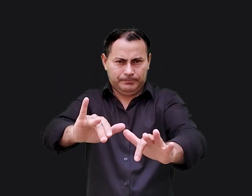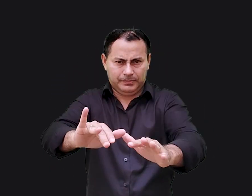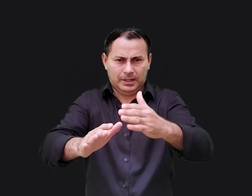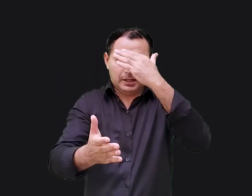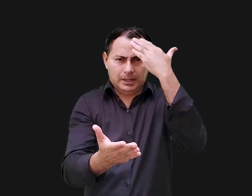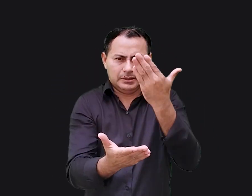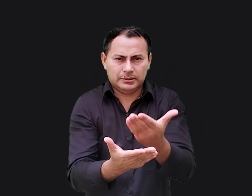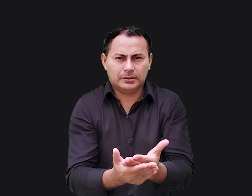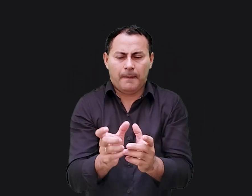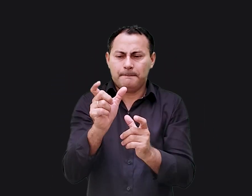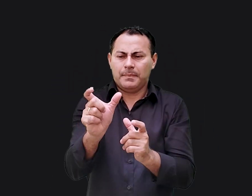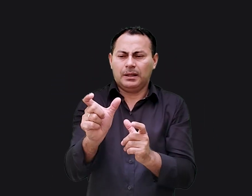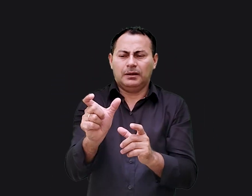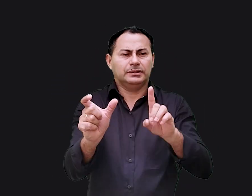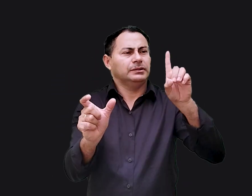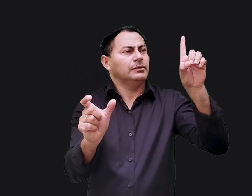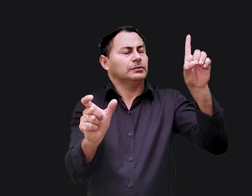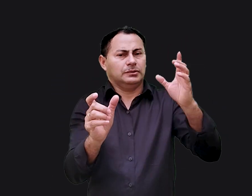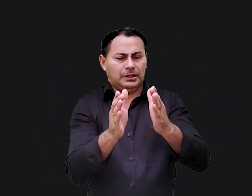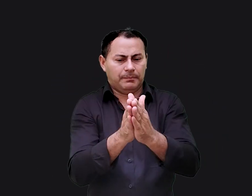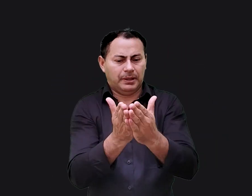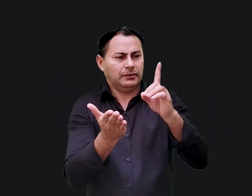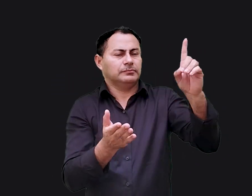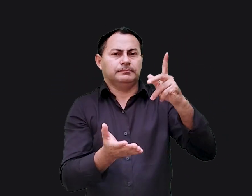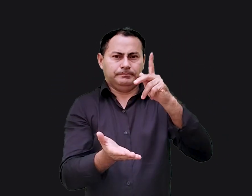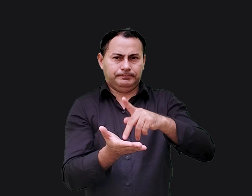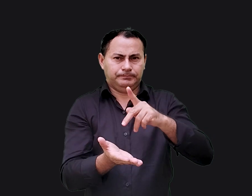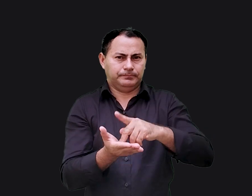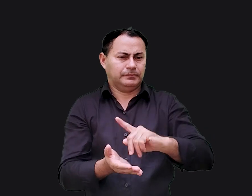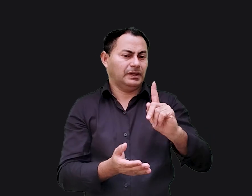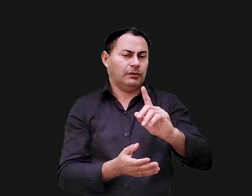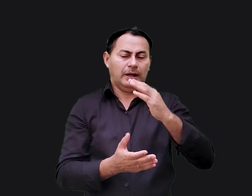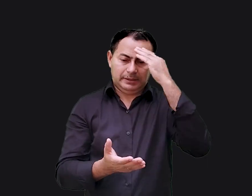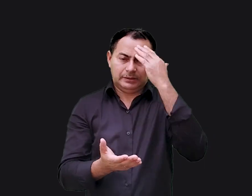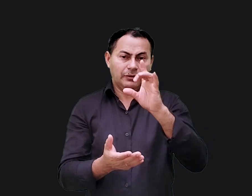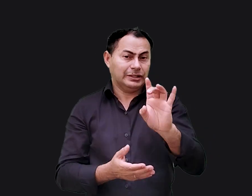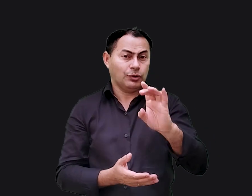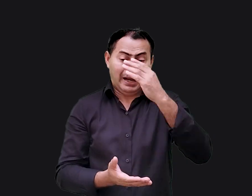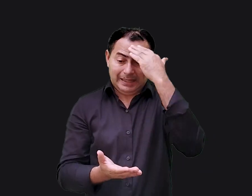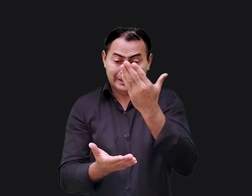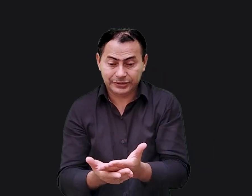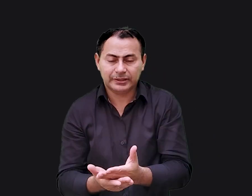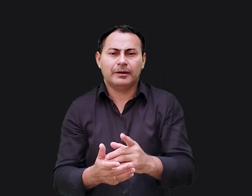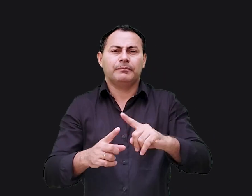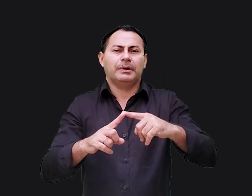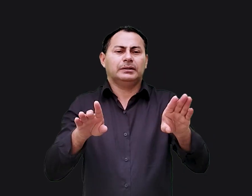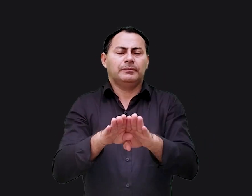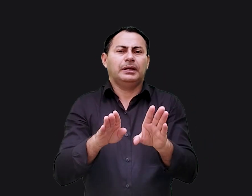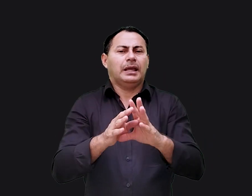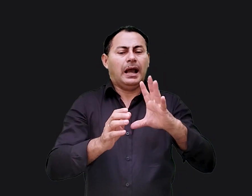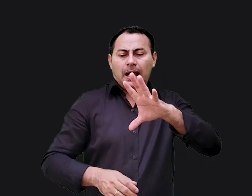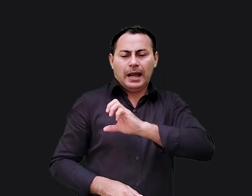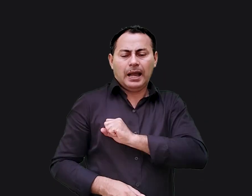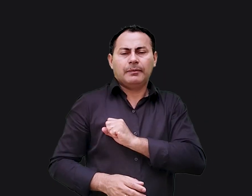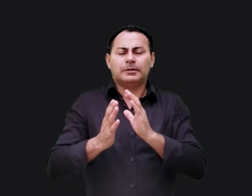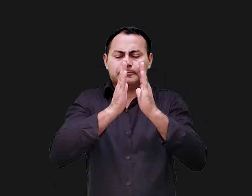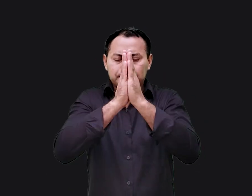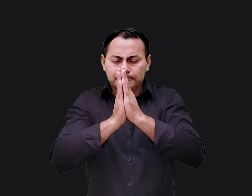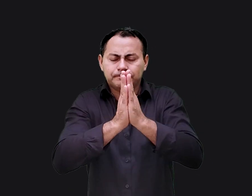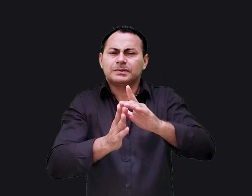bênçãos. Ele acredita na palavra de Deus. Na verdade, ele não apenas acredita na palavra de Deus, ele a ama e medita